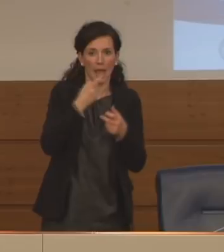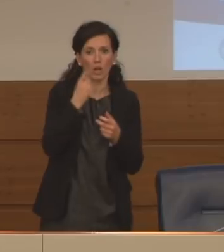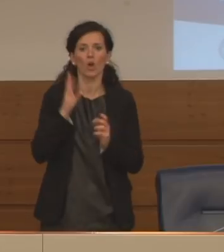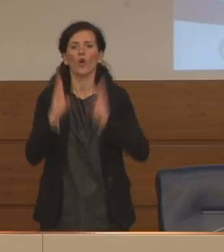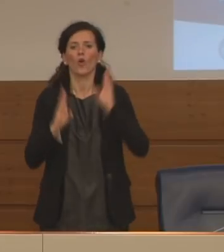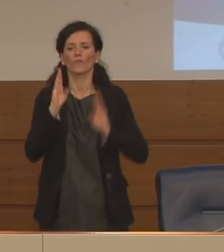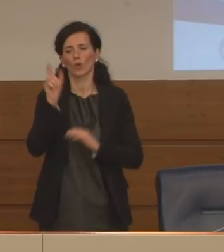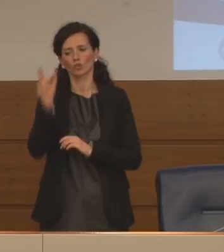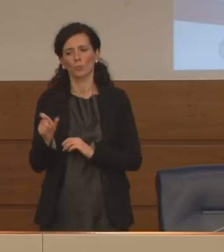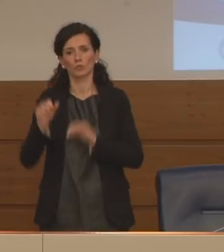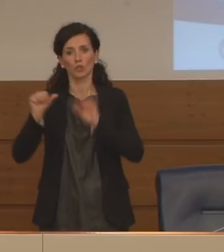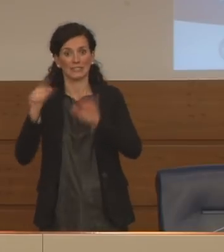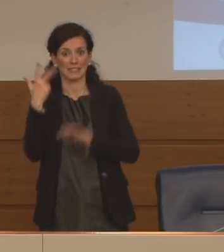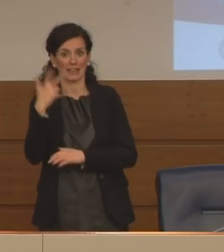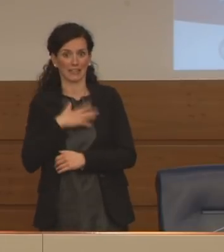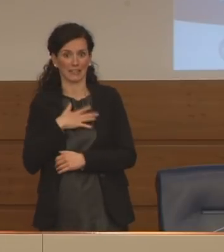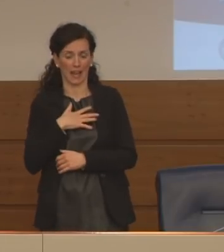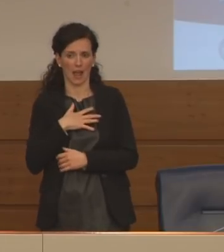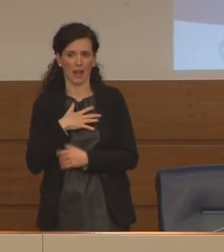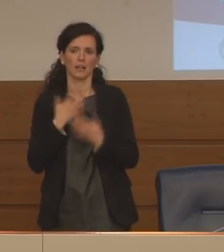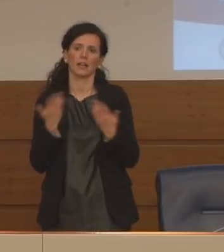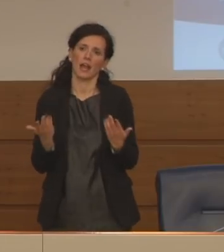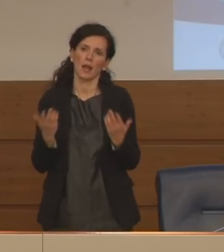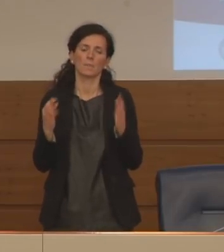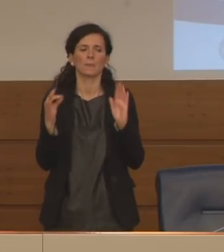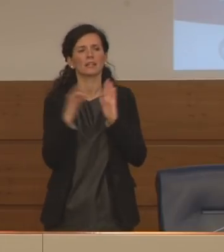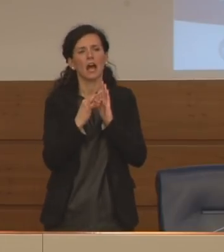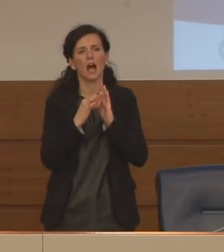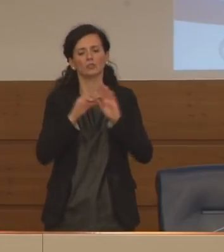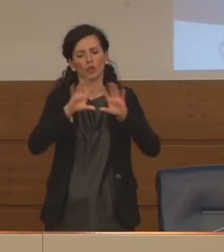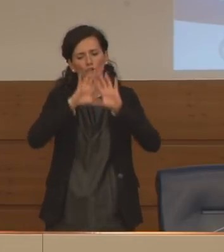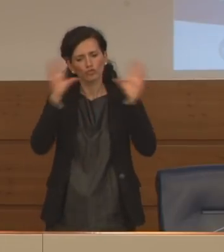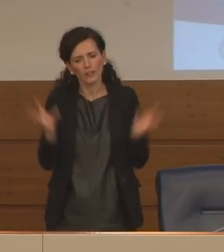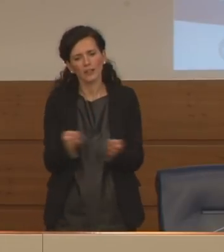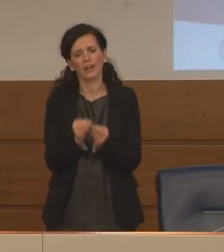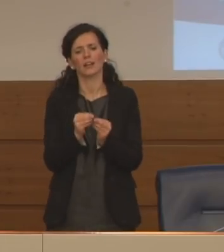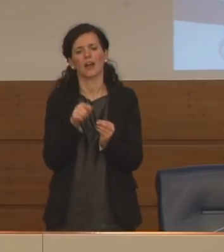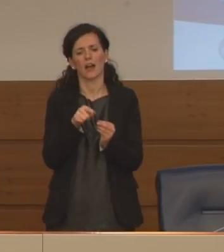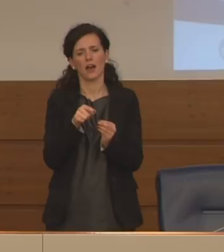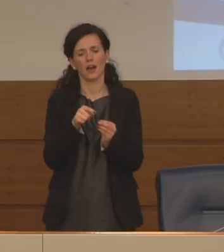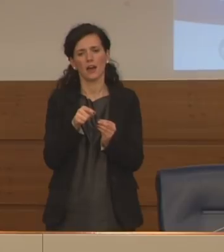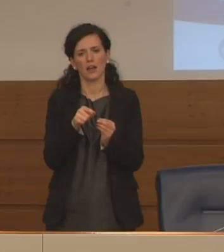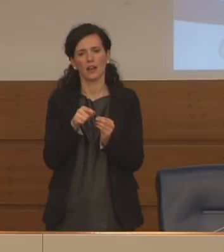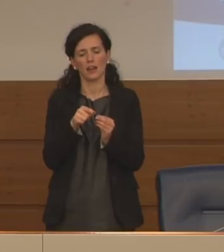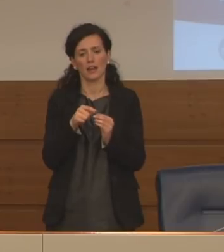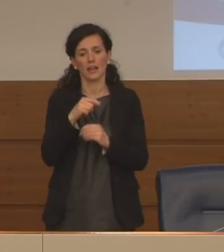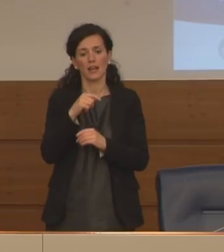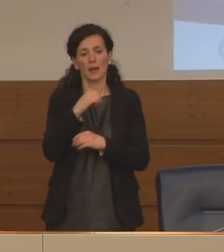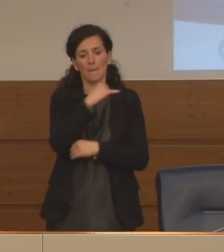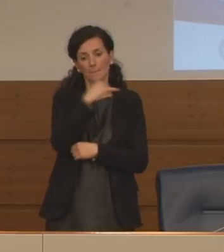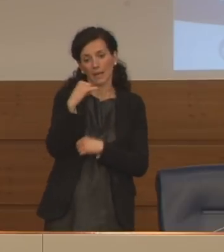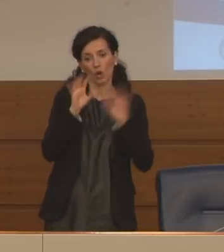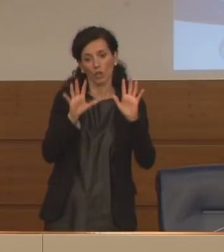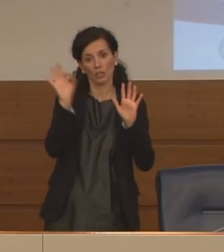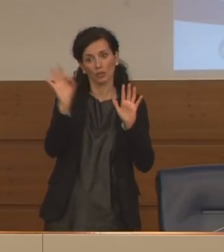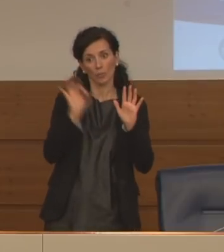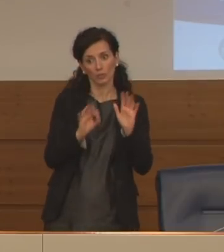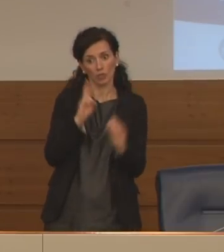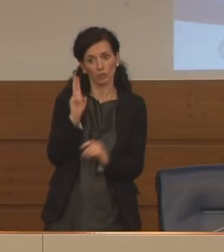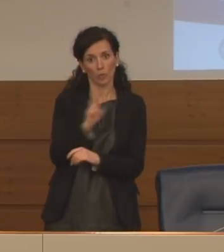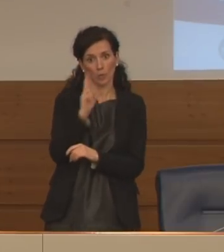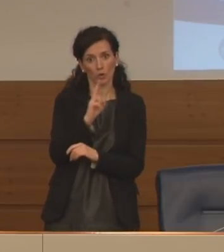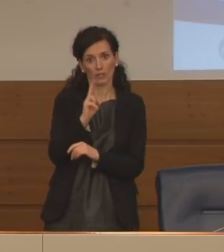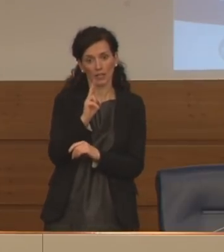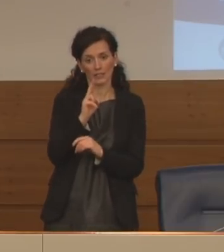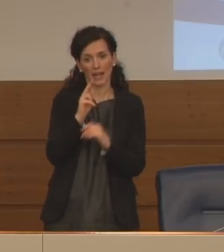quindi il dato generale che abbiamo meno del 10 per cento di mortalità sotto